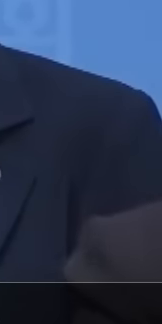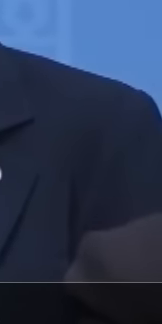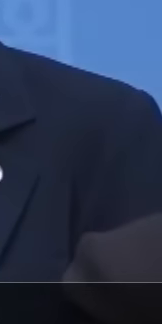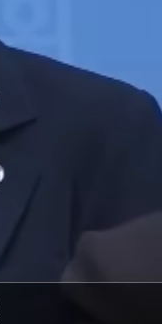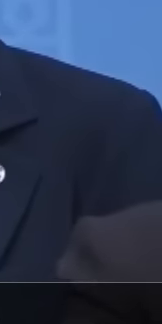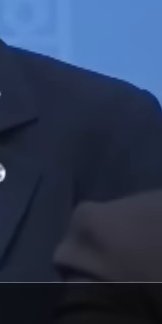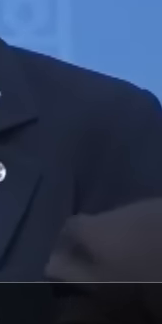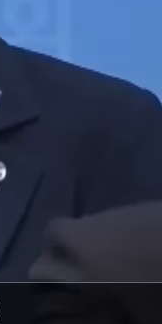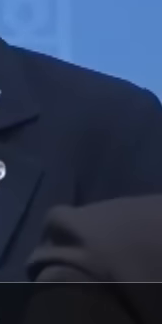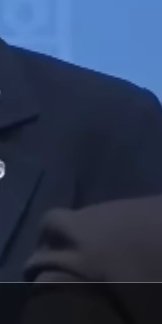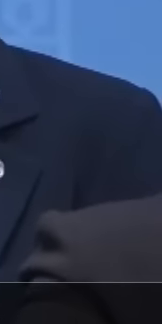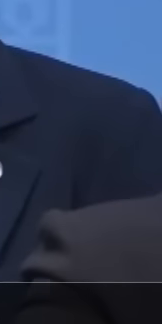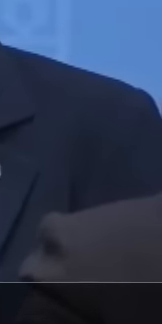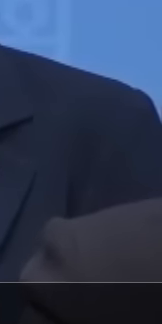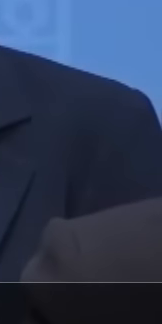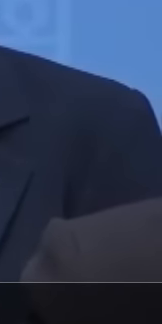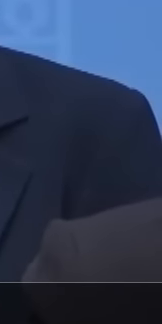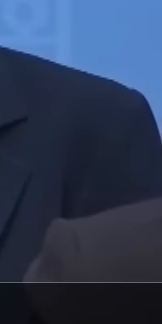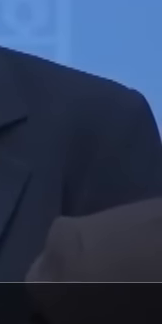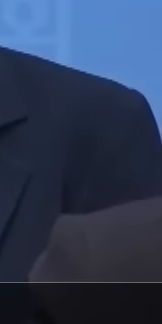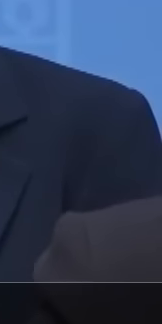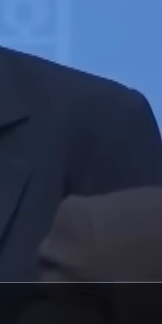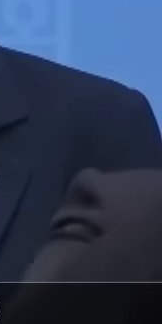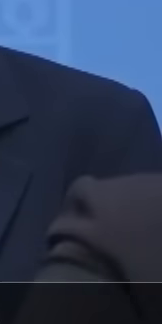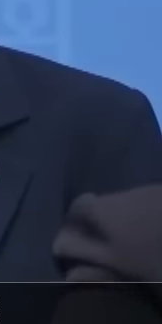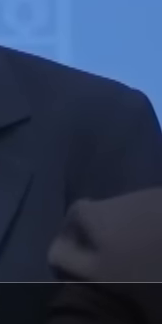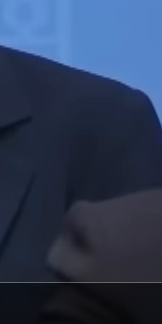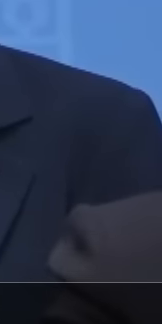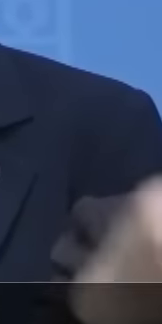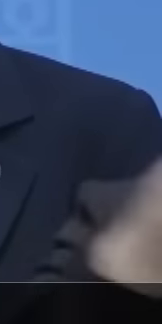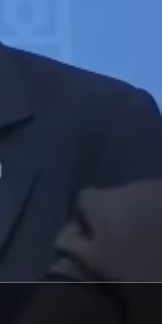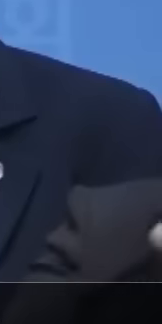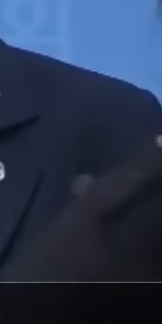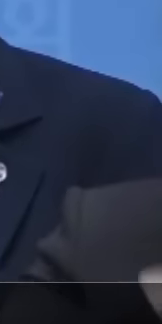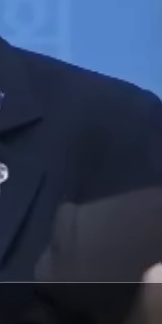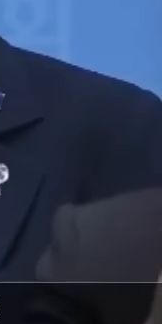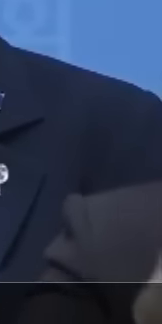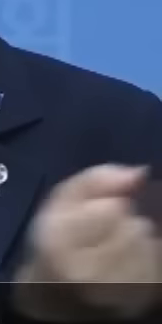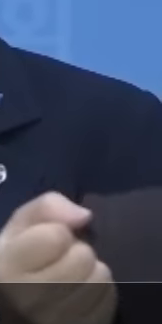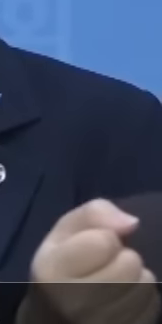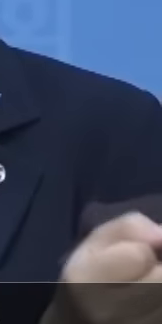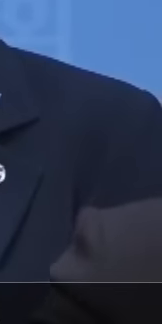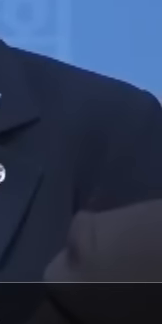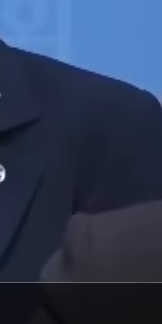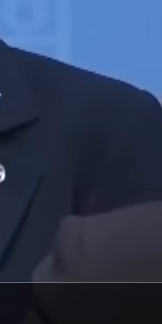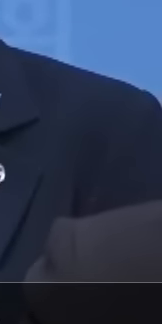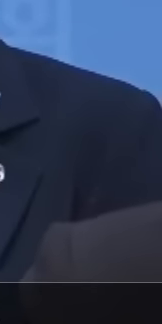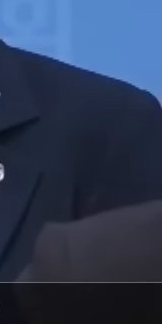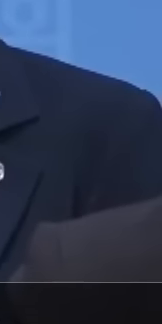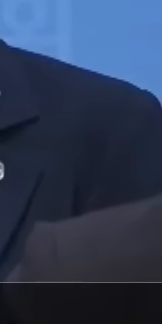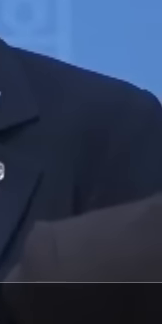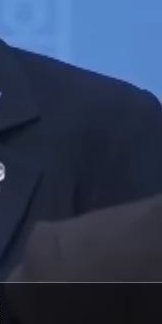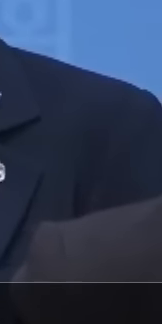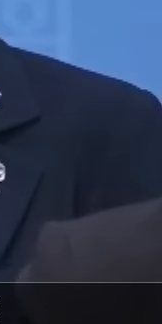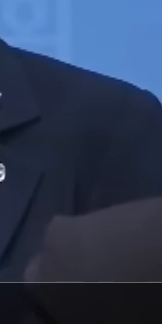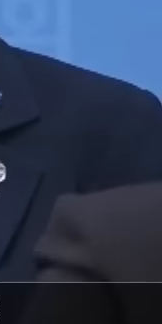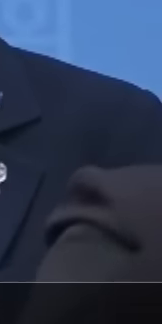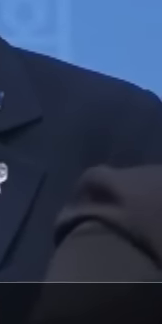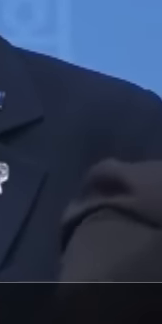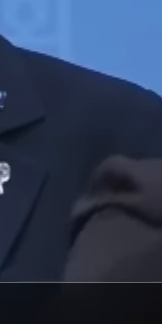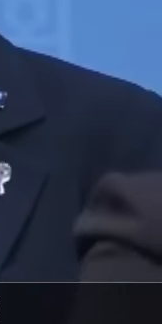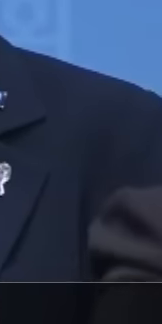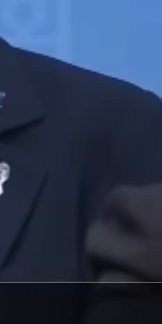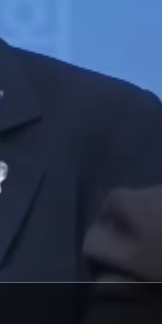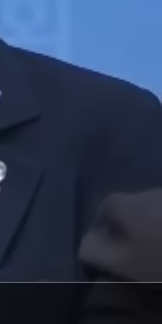경제부총리제를 폐지하고 재정경제부와 기획예산처로 분할하겠습니다. 재정과